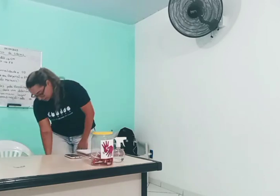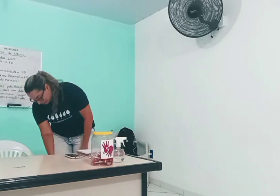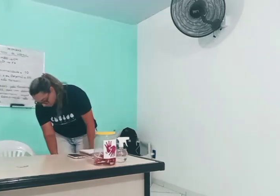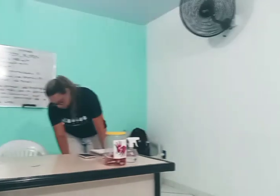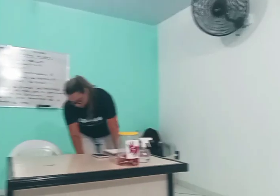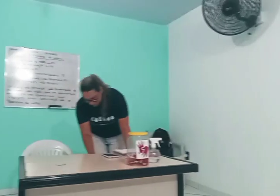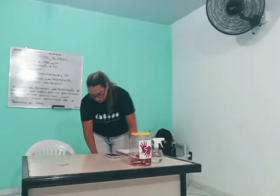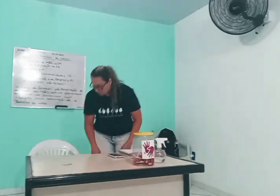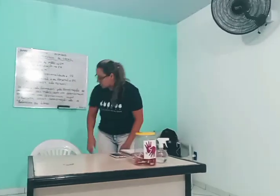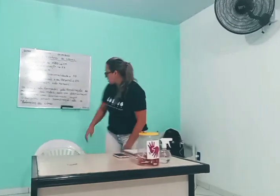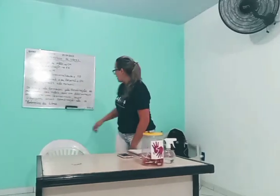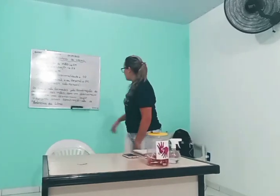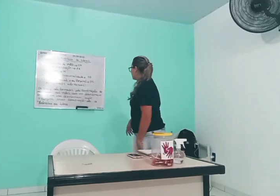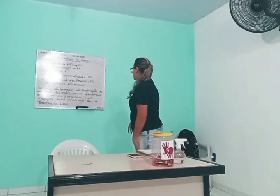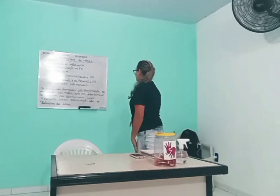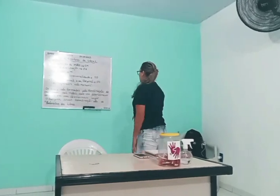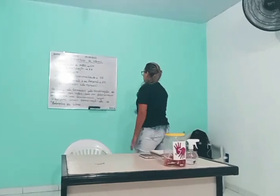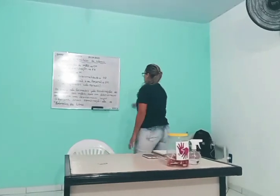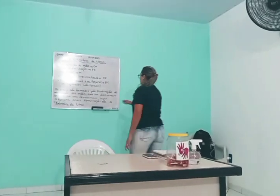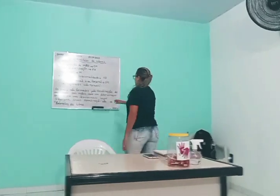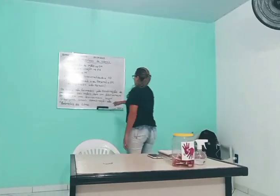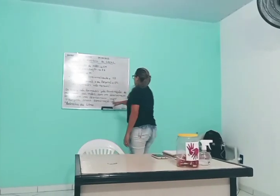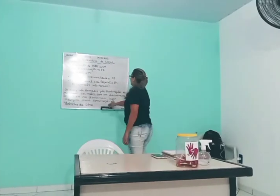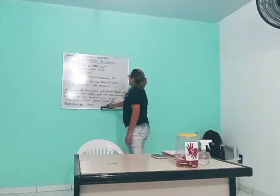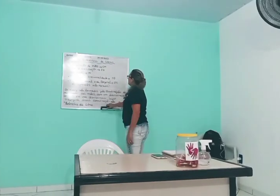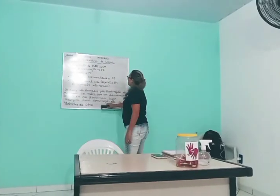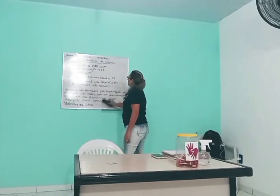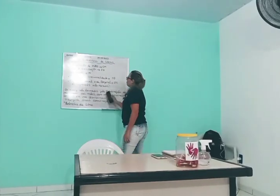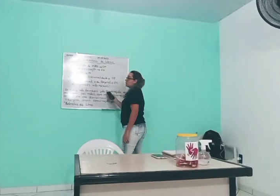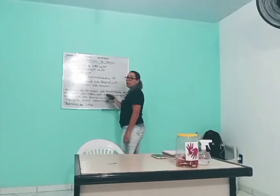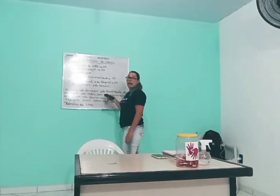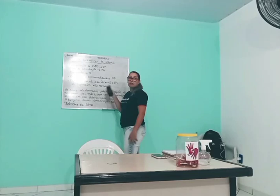escrever os sinais que eu vou fazer aqui. Pode apagar?